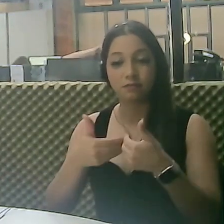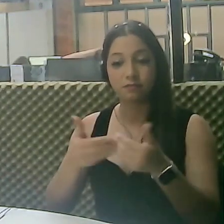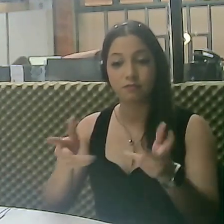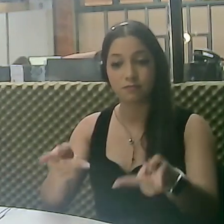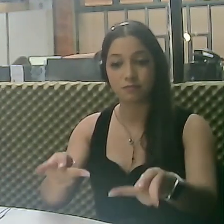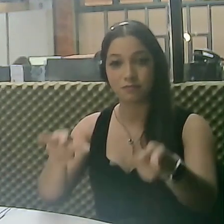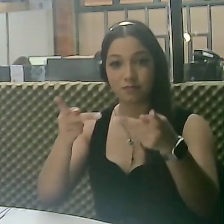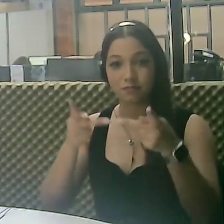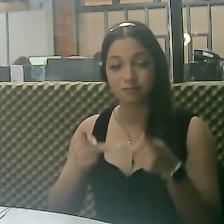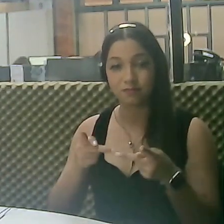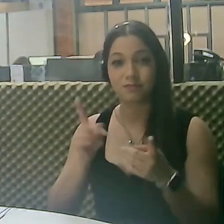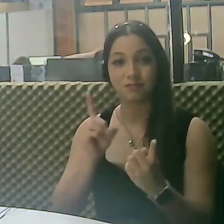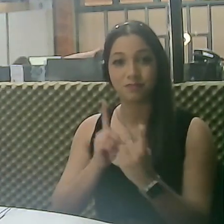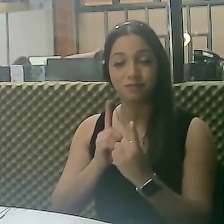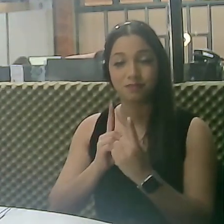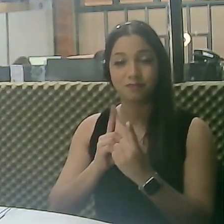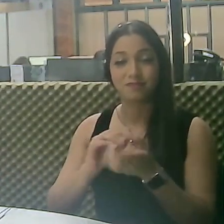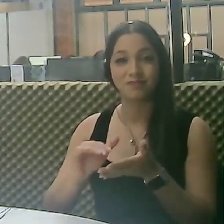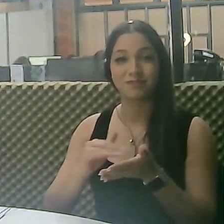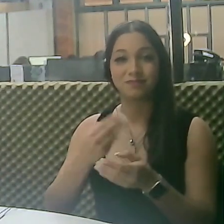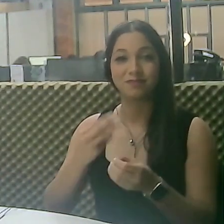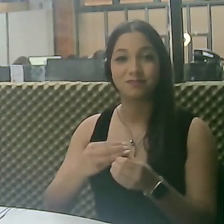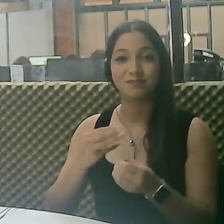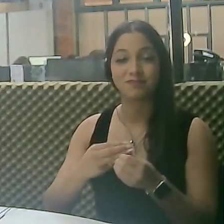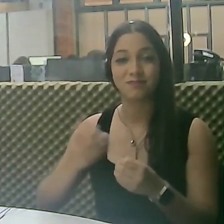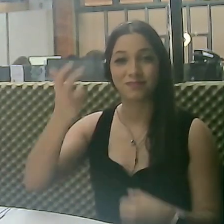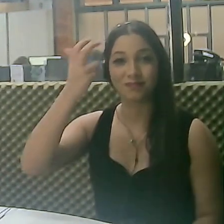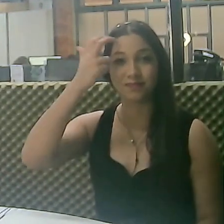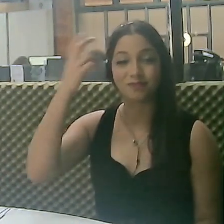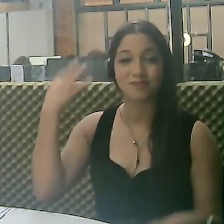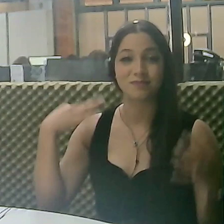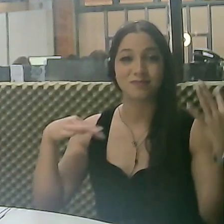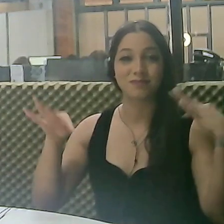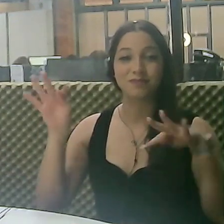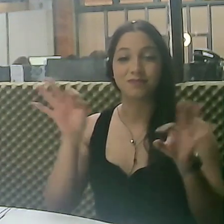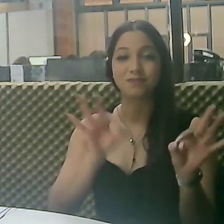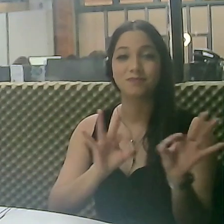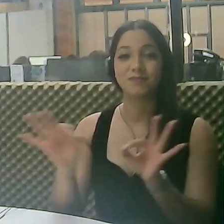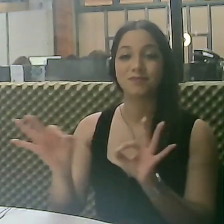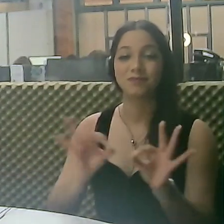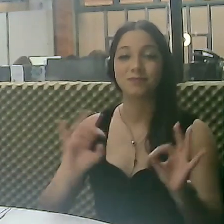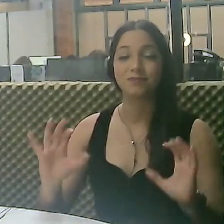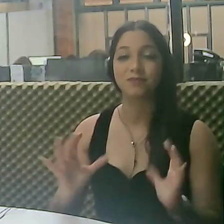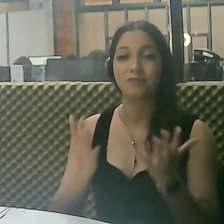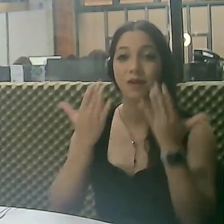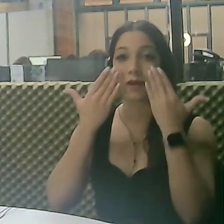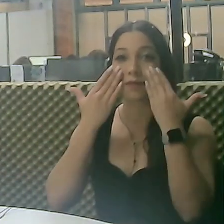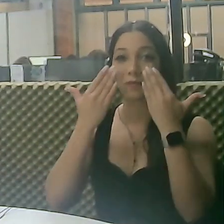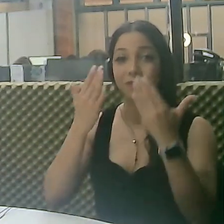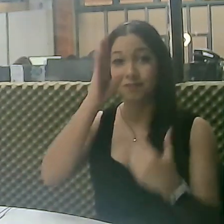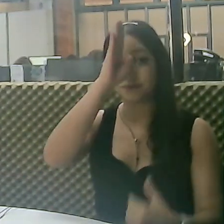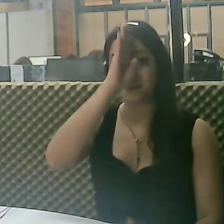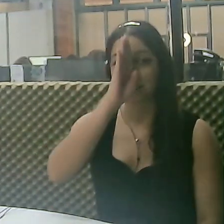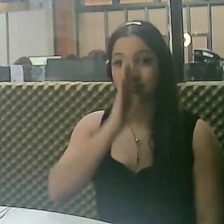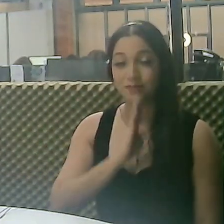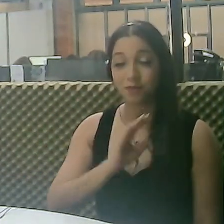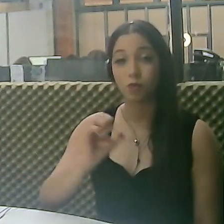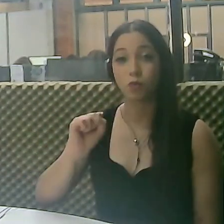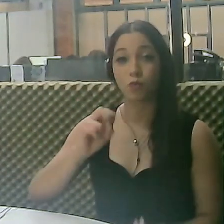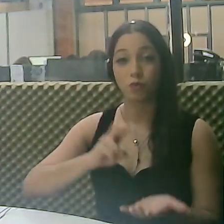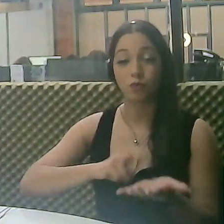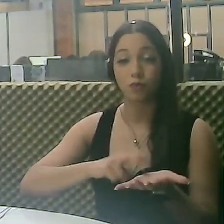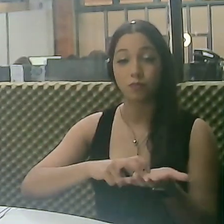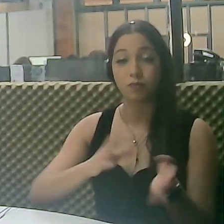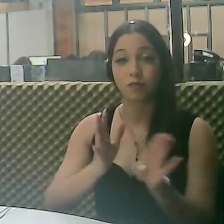para atendimento ao público, a Secretaria Municipal de Cultura e Turismo preparou diversas atrações gratuitas entre 8 da manhã